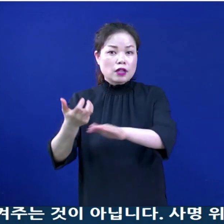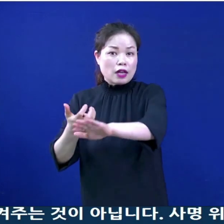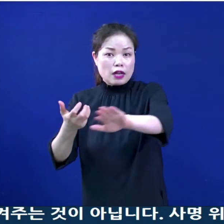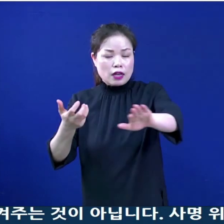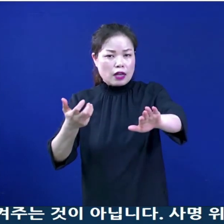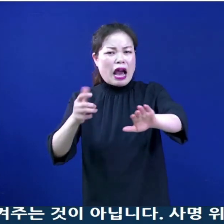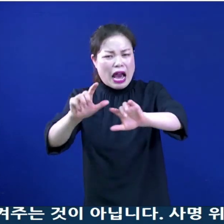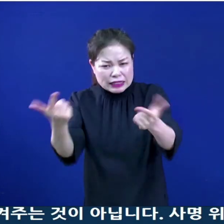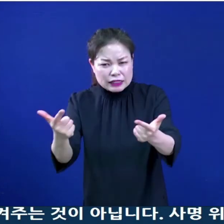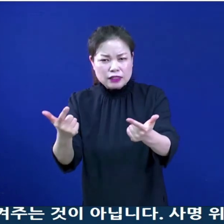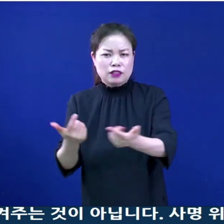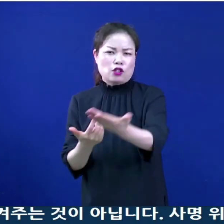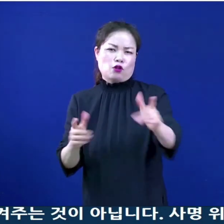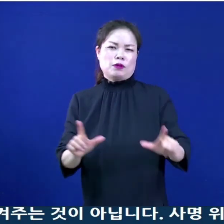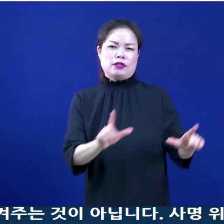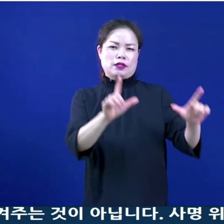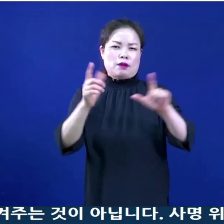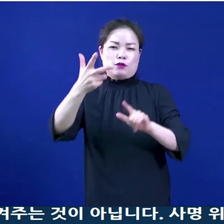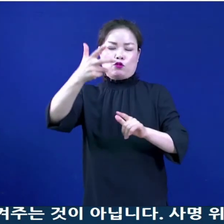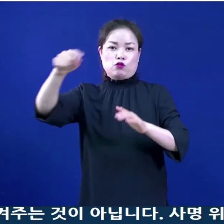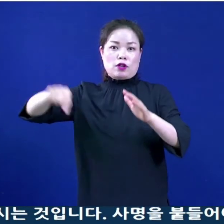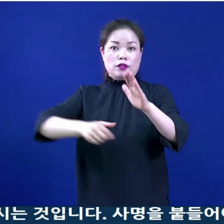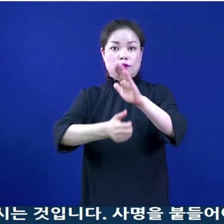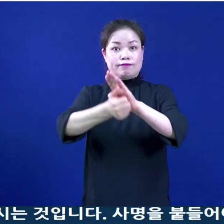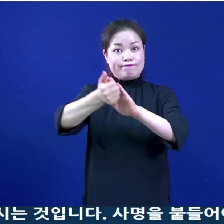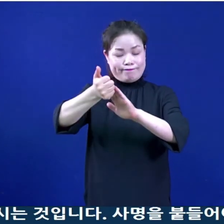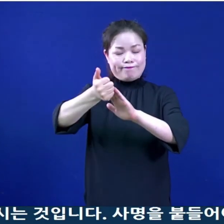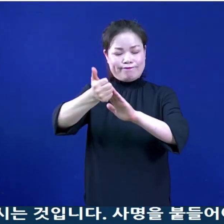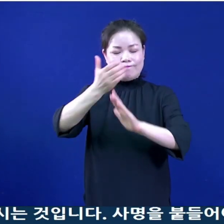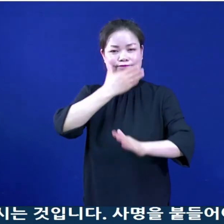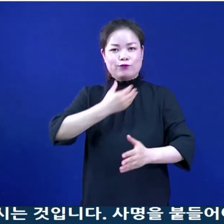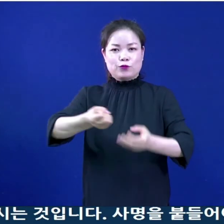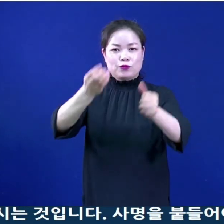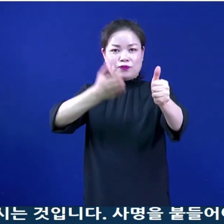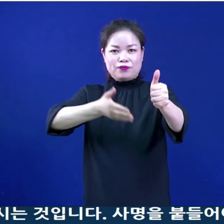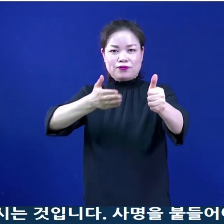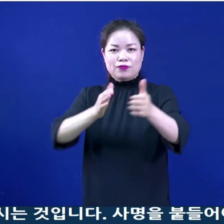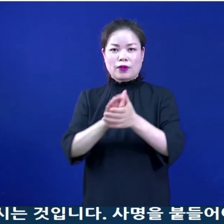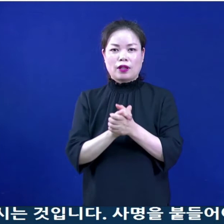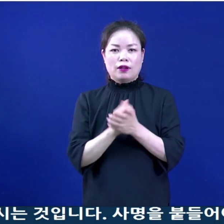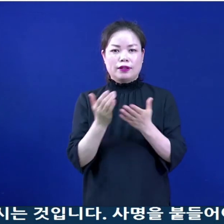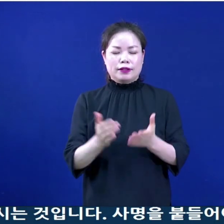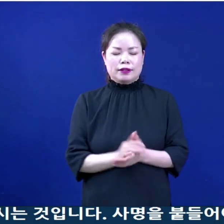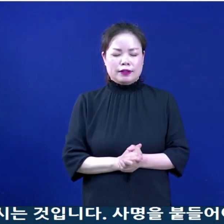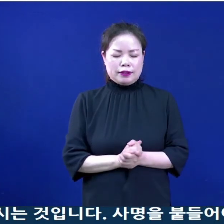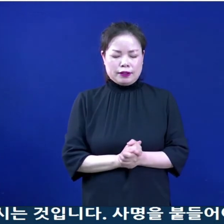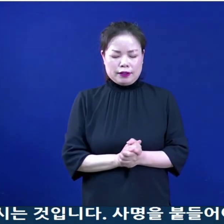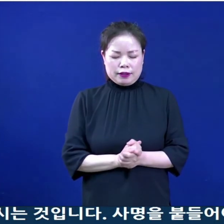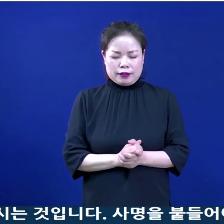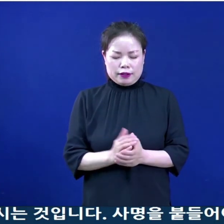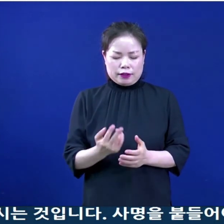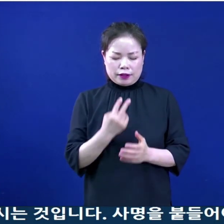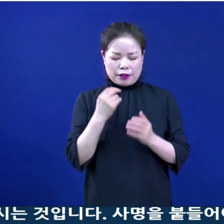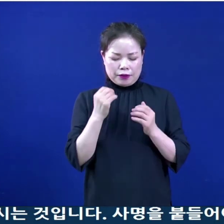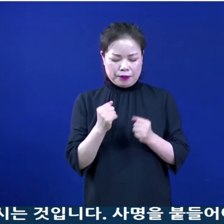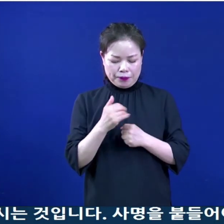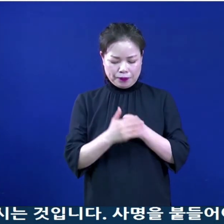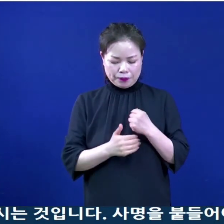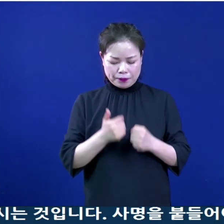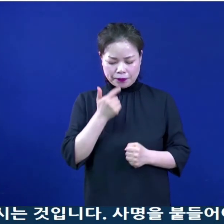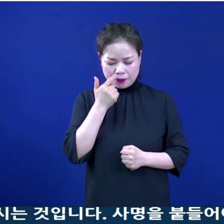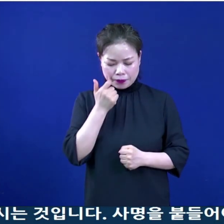여러분의 삶이 되기를 주 안에서 소망하며 축원합니다. 기도하겠습니다. 살아계신 아버지